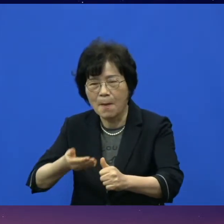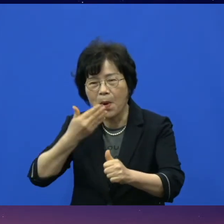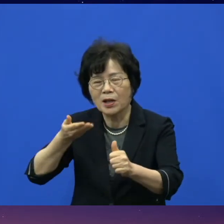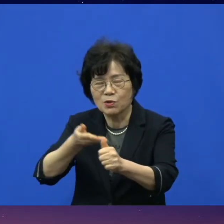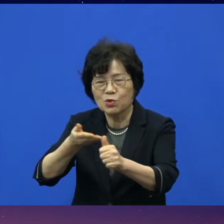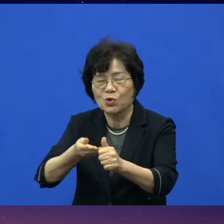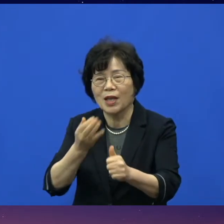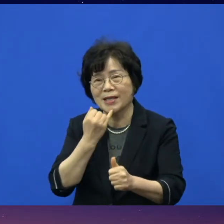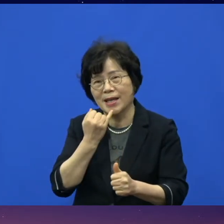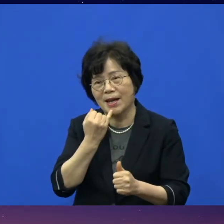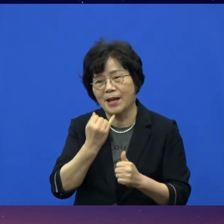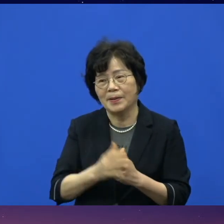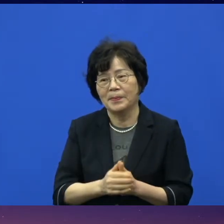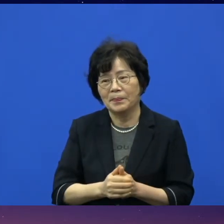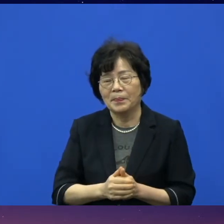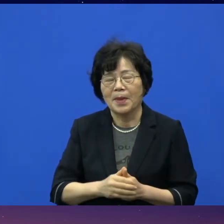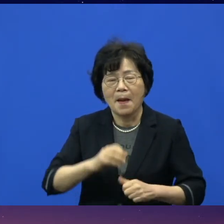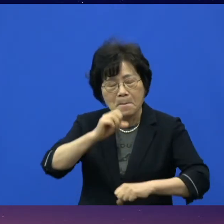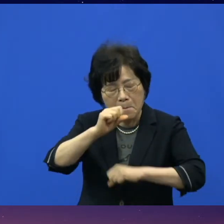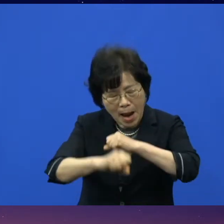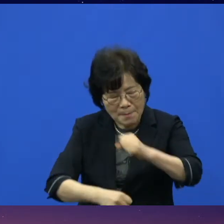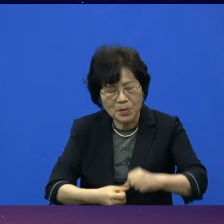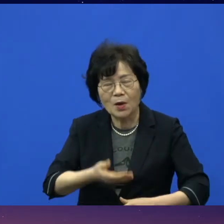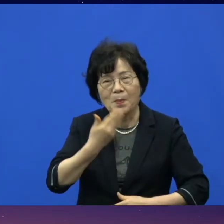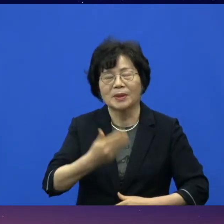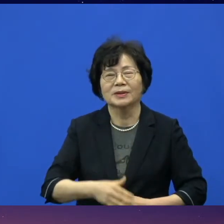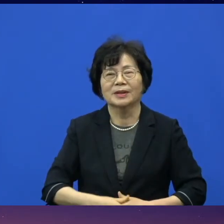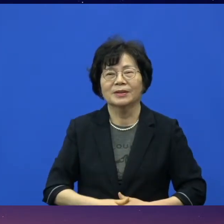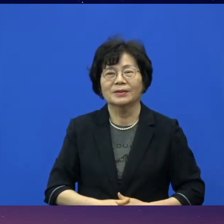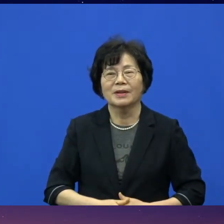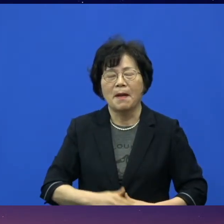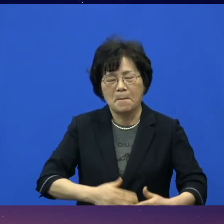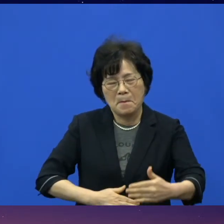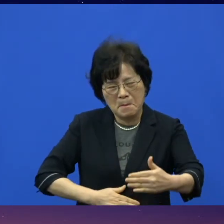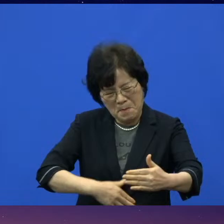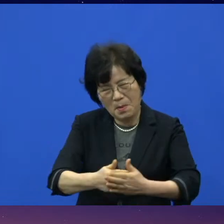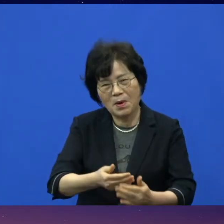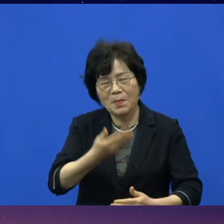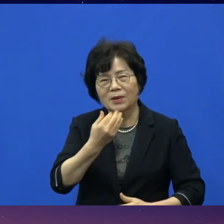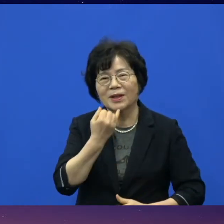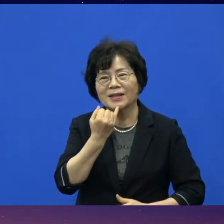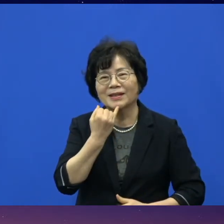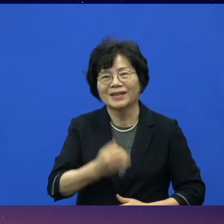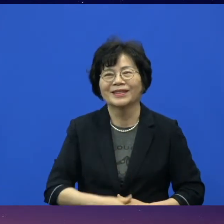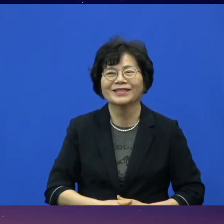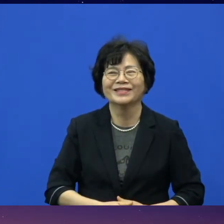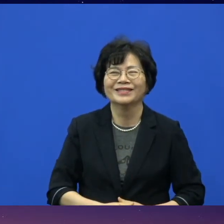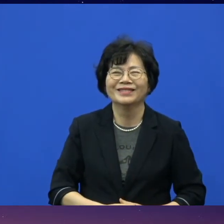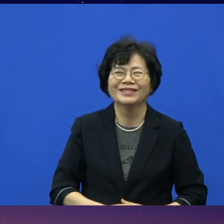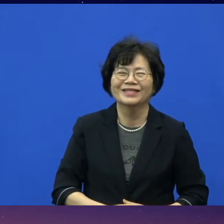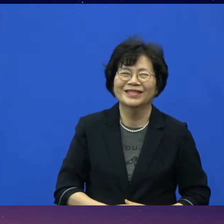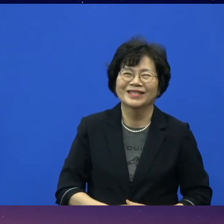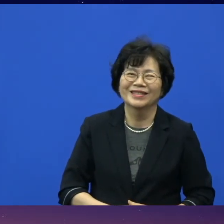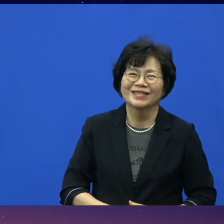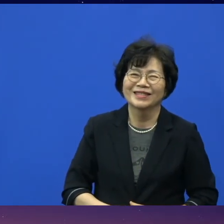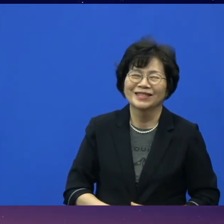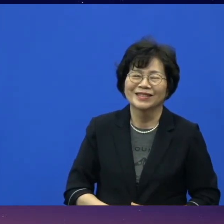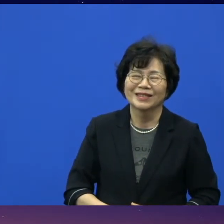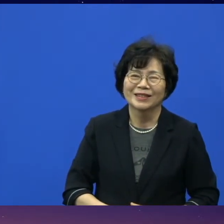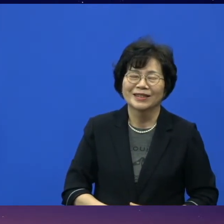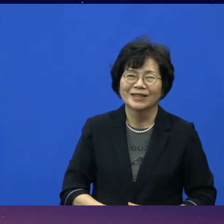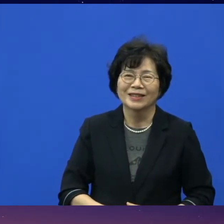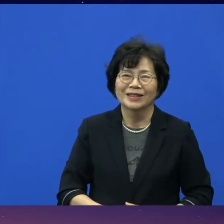하여튼 국수 파티를 할 겁니다. 그래서 여러분들 봉사를 청년들이 많이 또 봉사해 주셔서